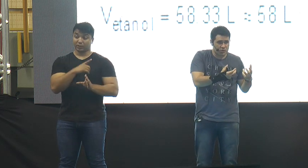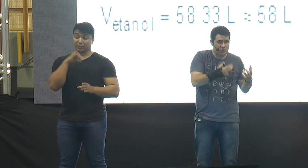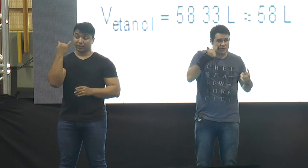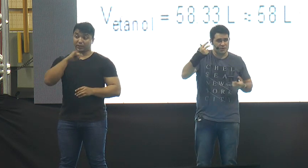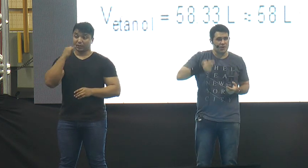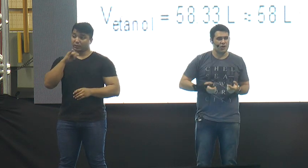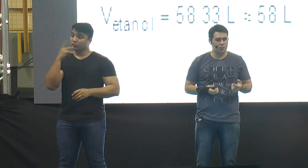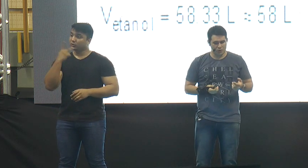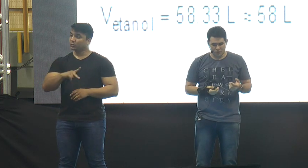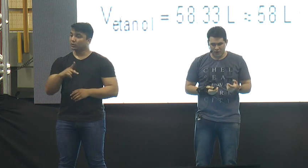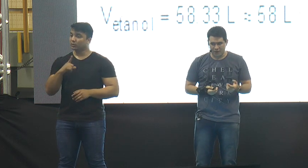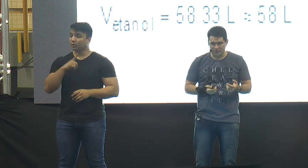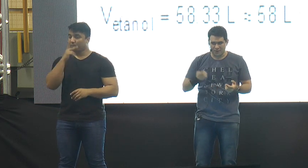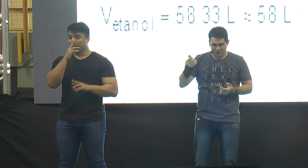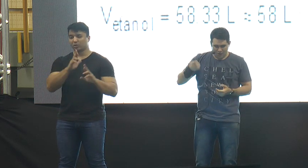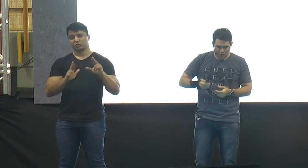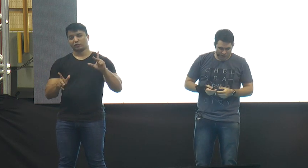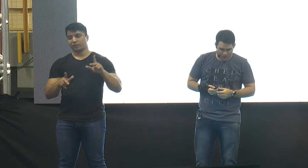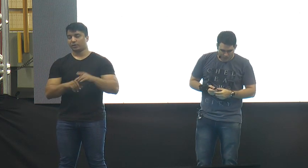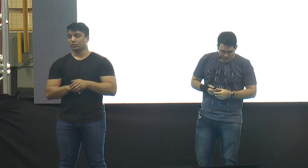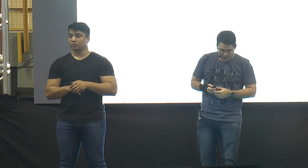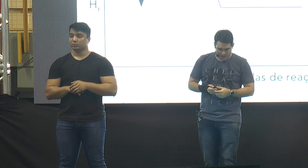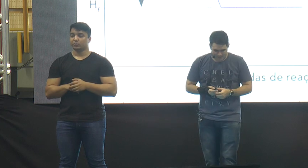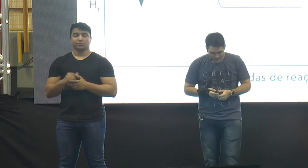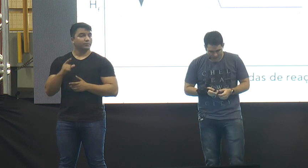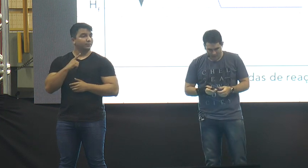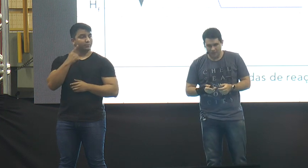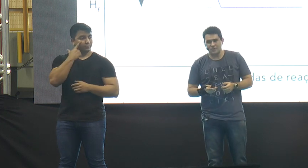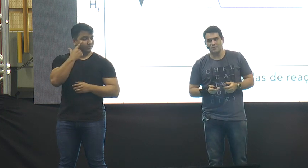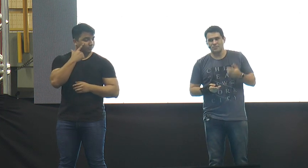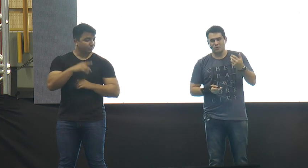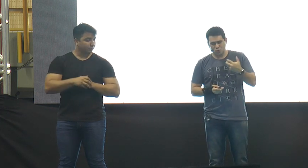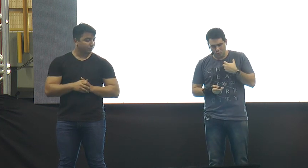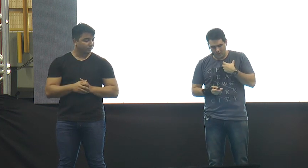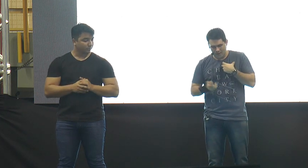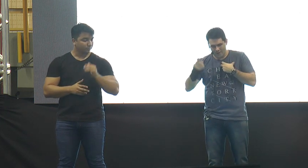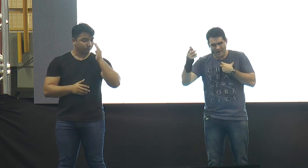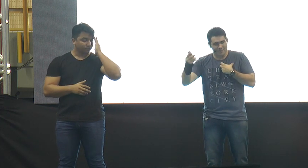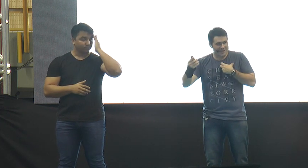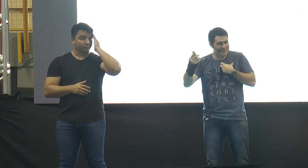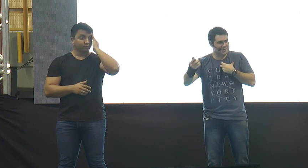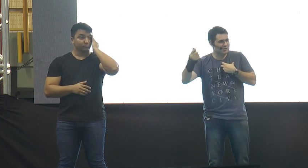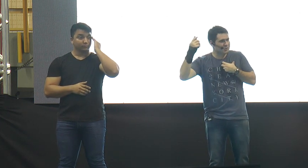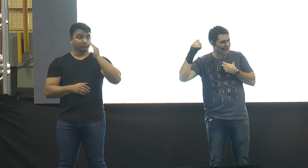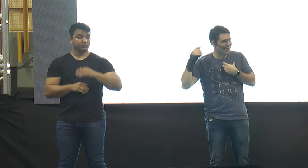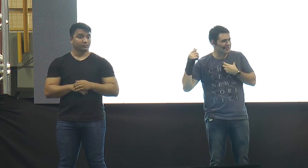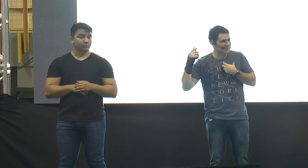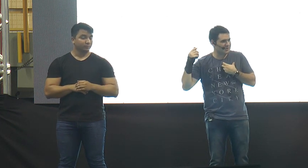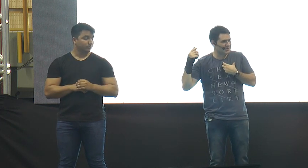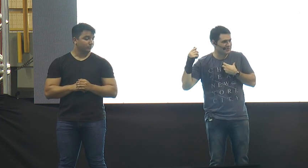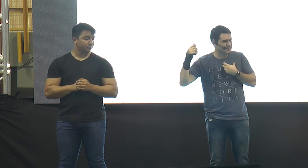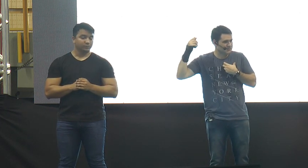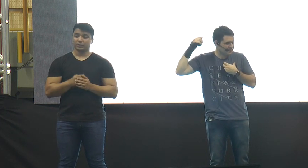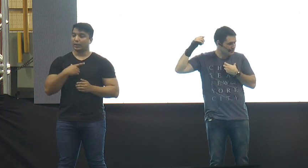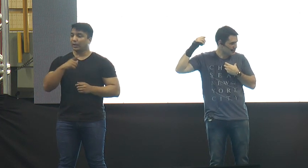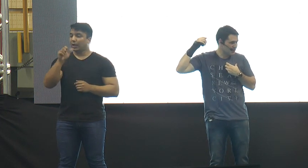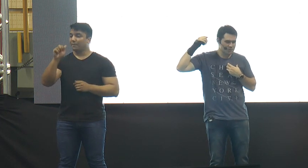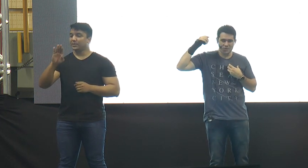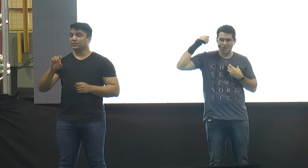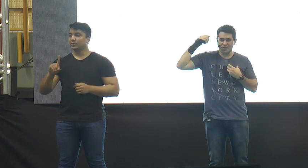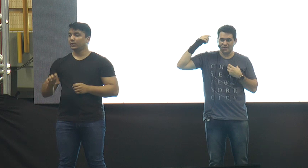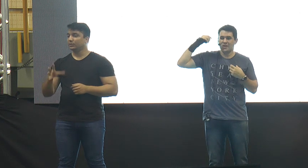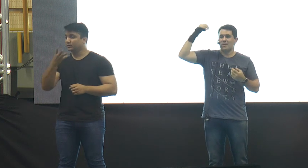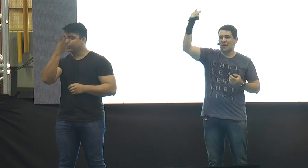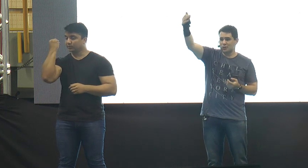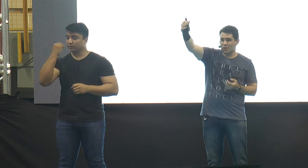esses combustíveis é um pouquinho diferente. Olhando para os itens. Me desculpem, eu acabei esquecendo de colocar os itens